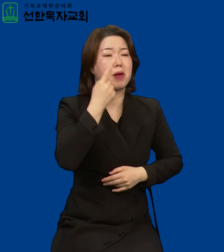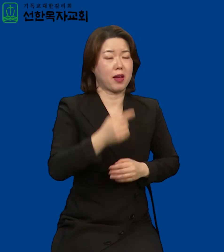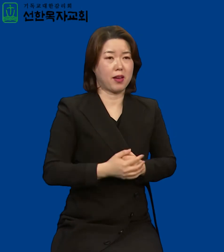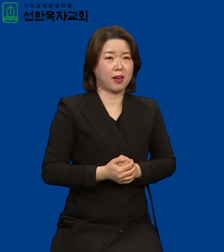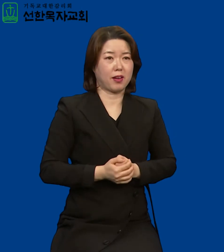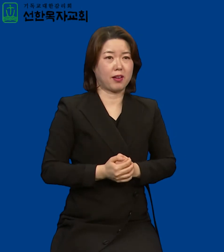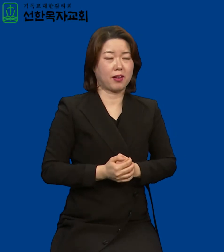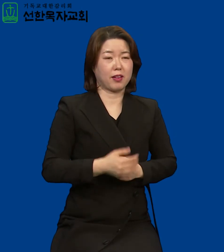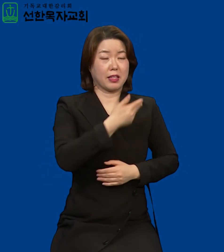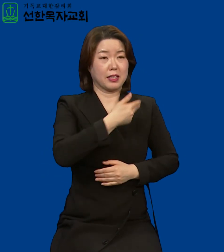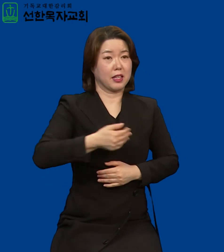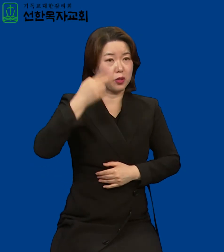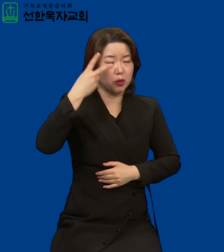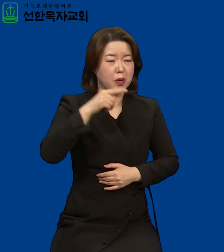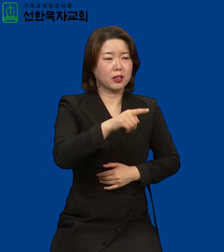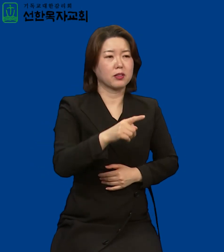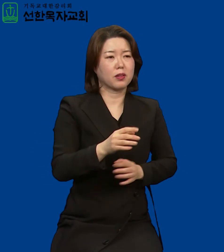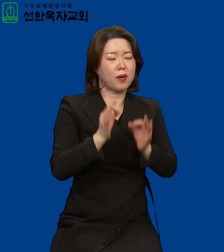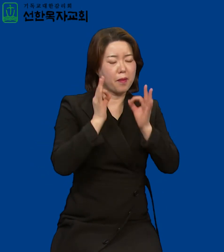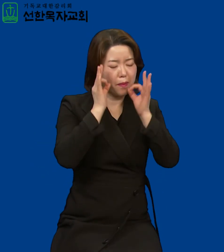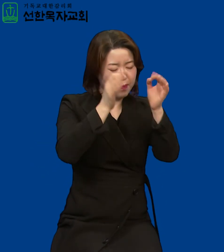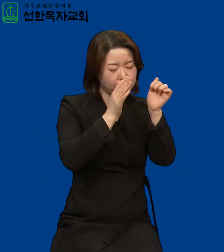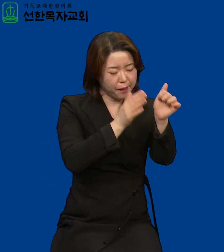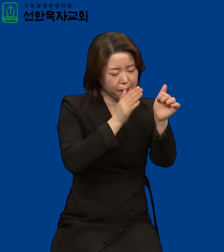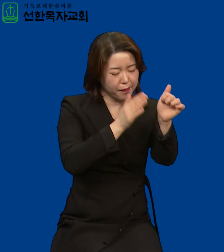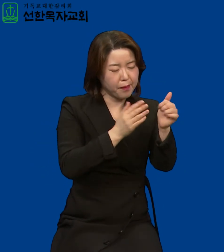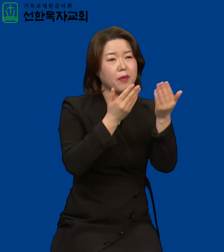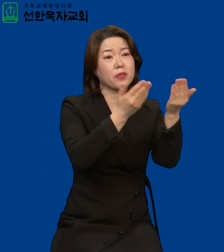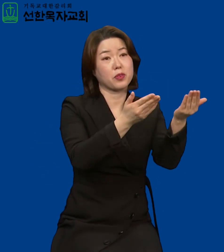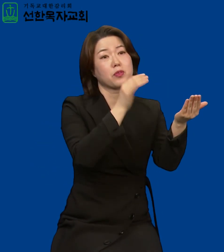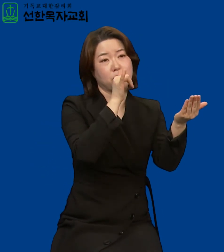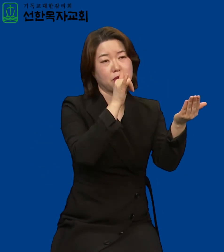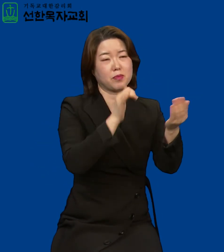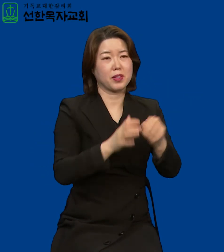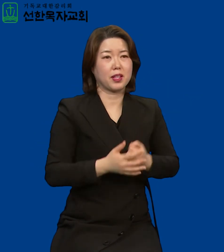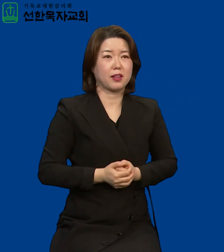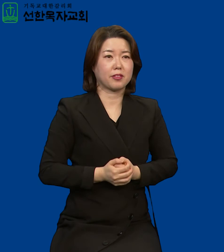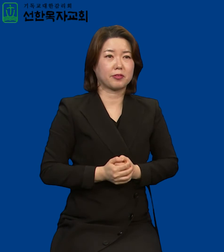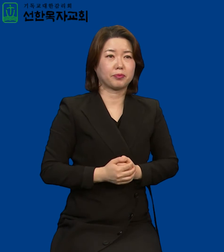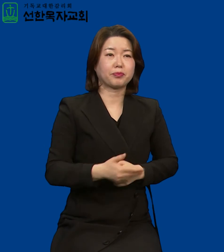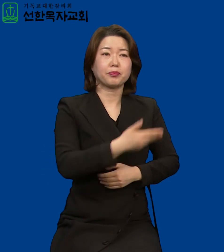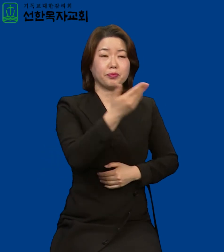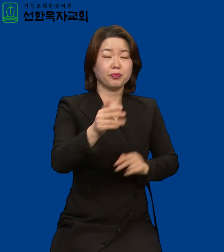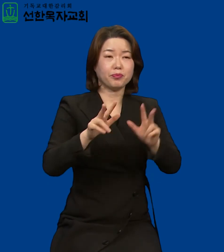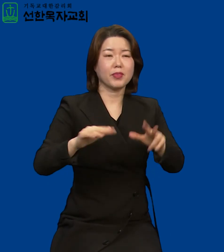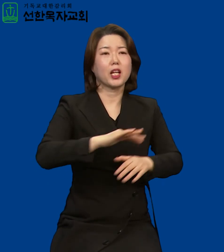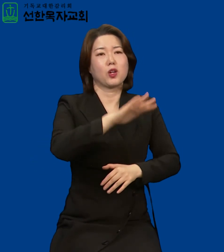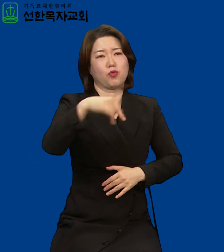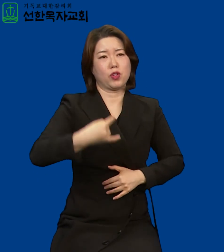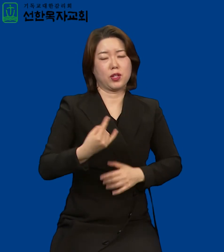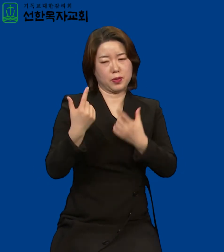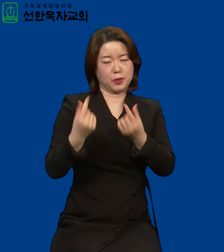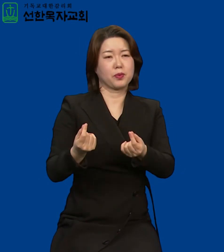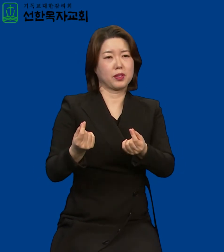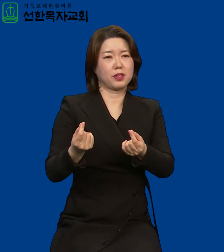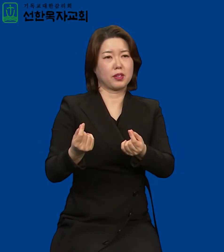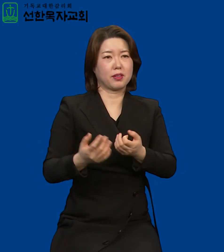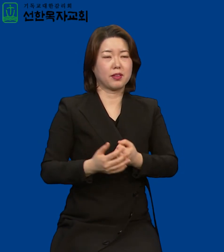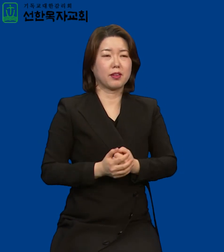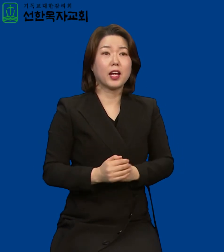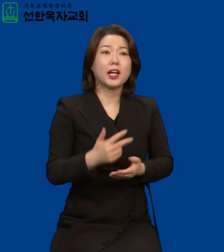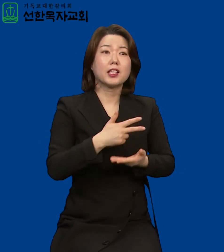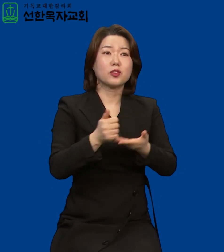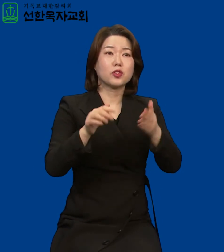사도 바울은 그 말씀을 간곡하게 하고 있는 거예요. 여러분 지금 우리에게도 마찬가지예요.